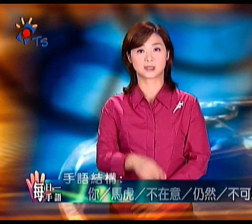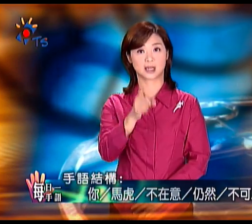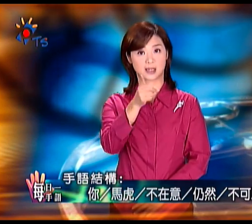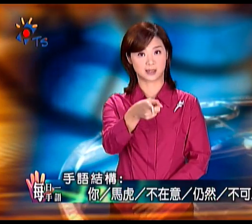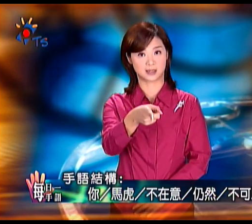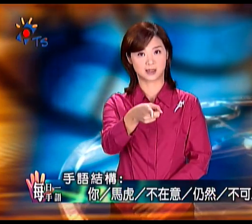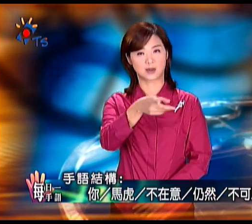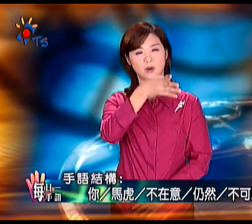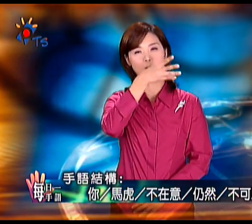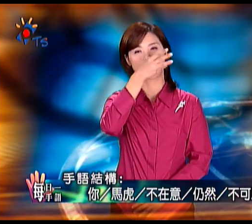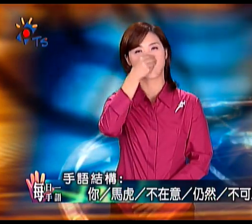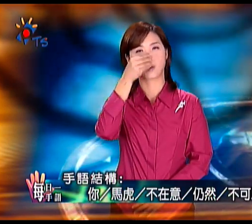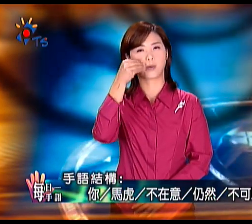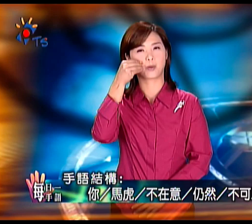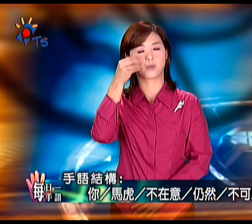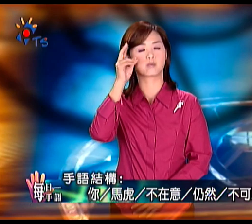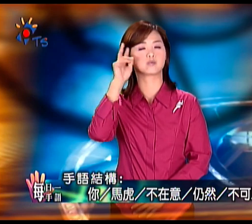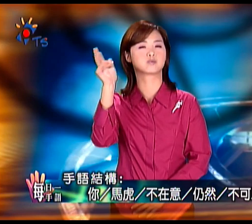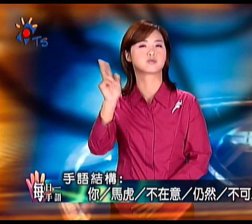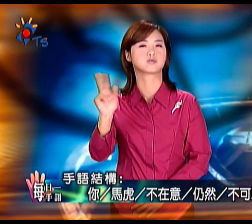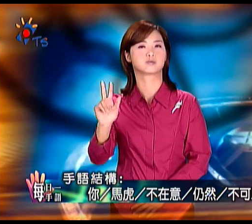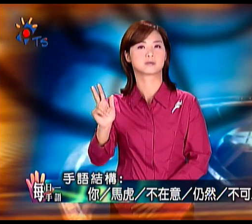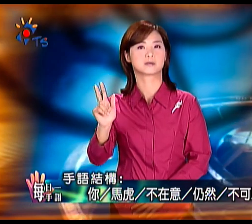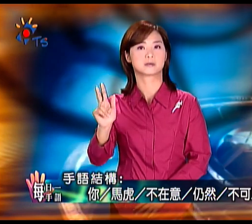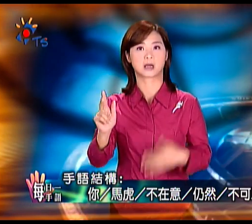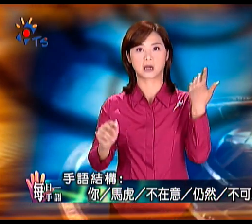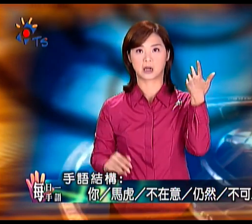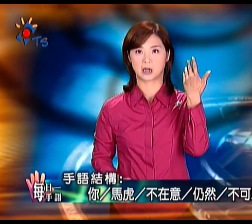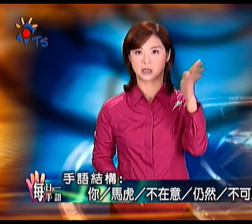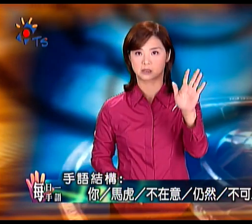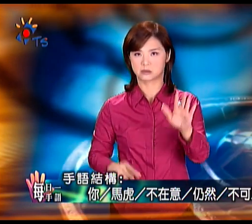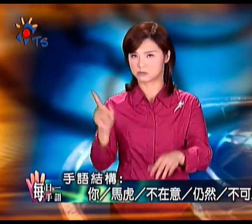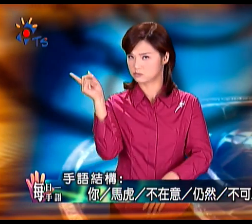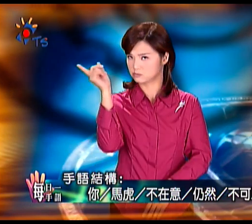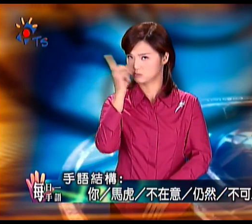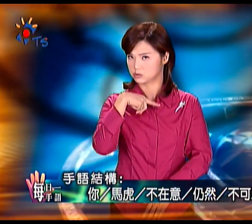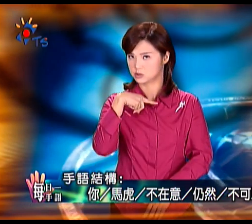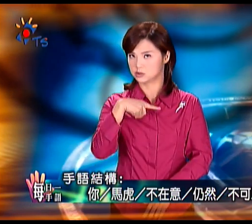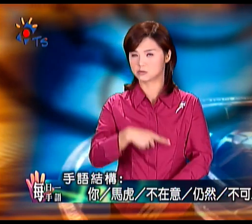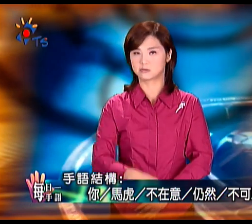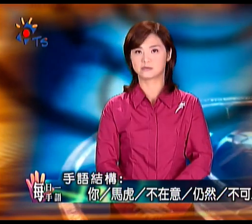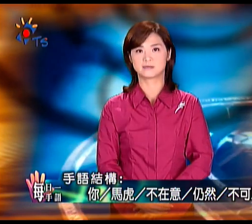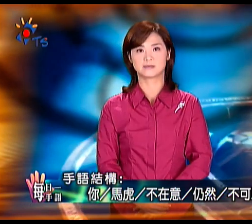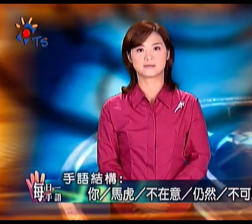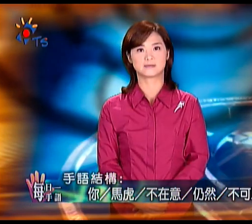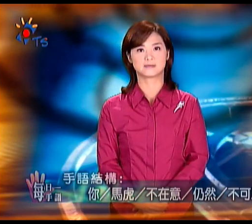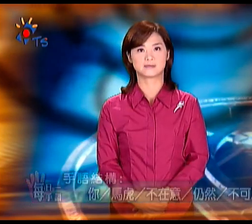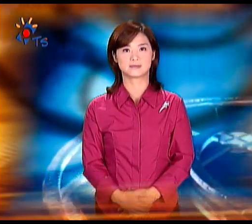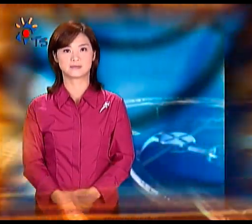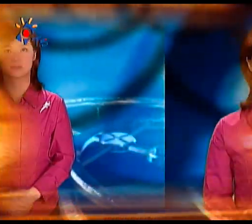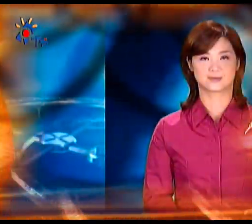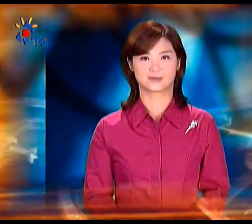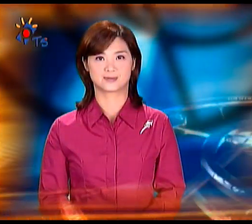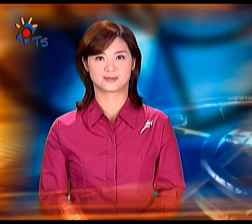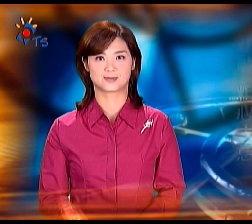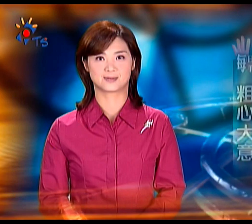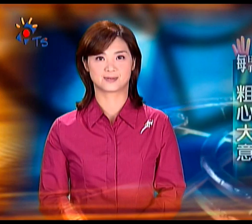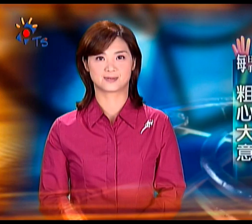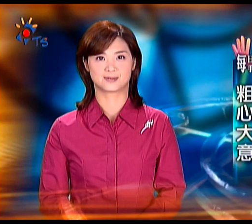你马虎，不在意，仍然不可以。粗心大意